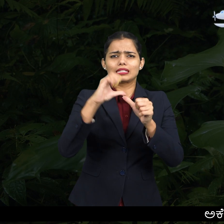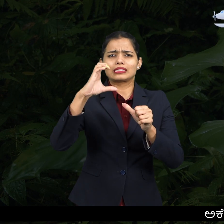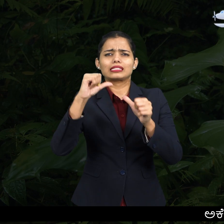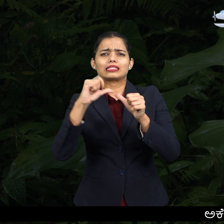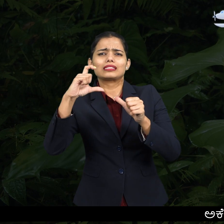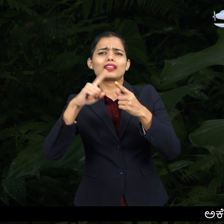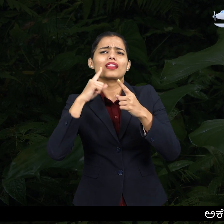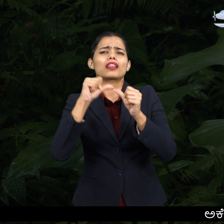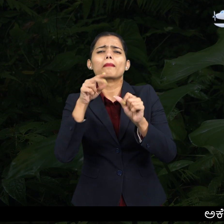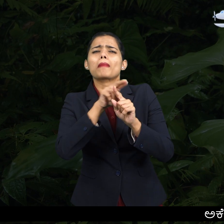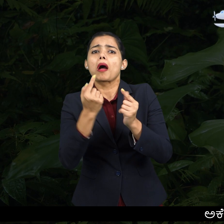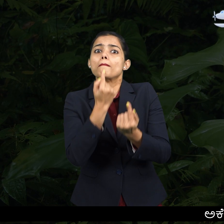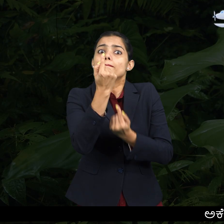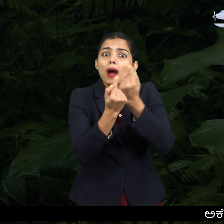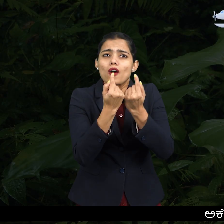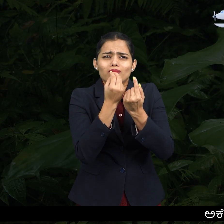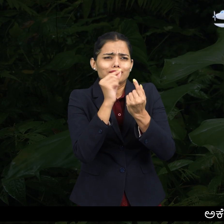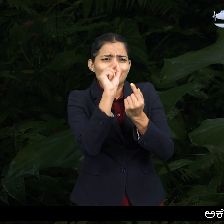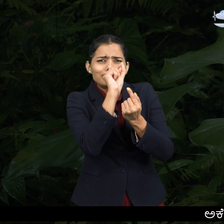ಅಕೇಶಿಯಾ,